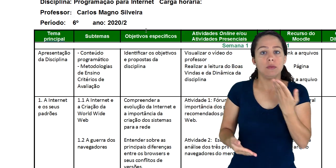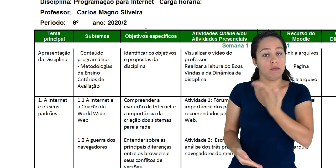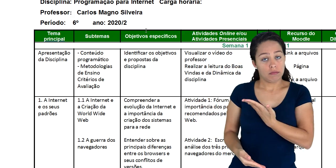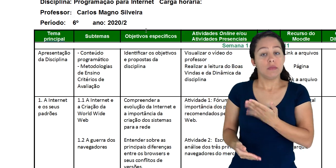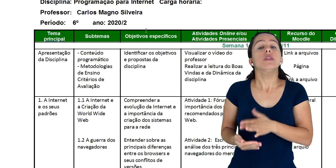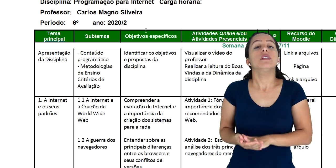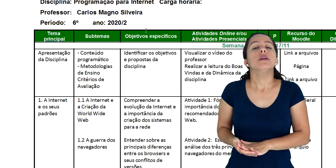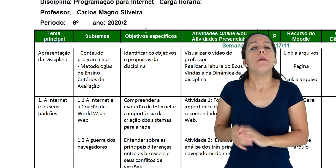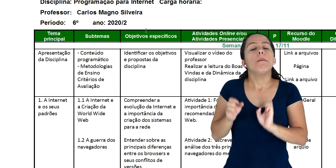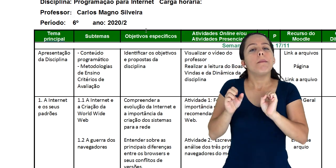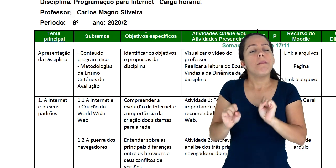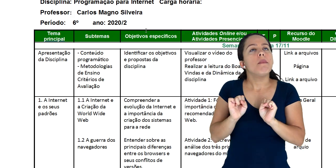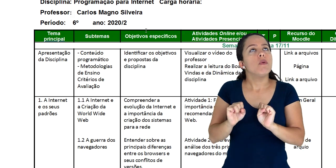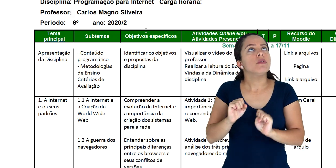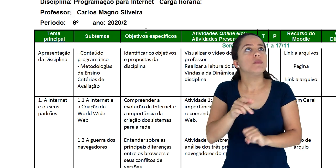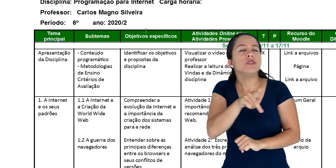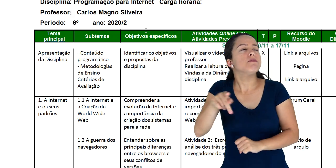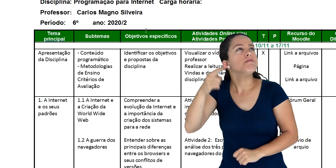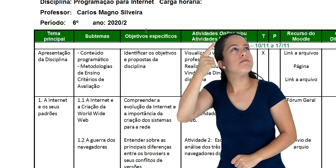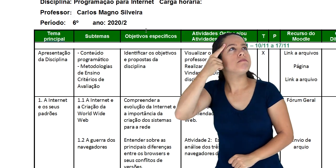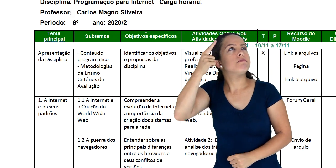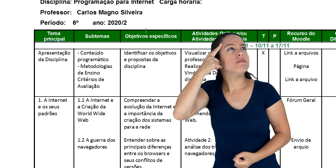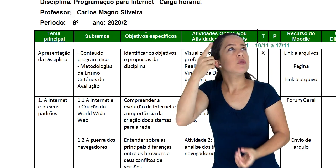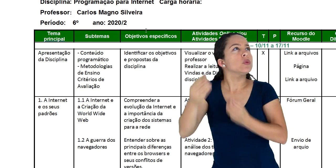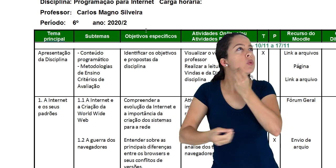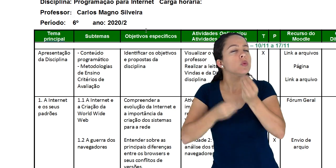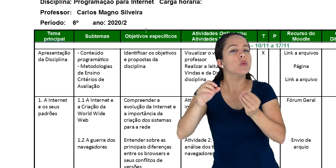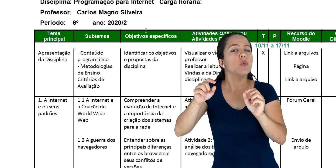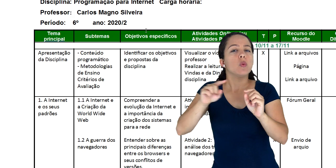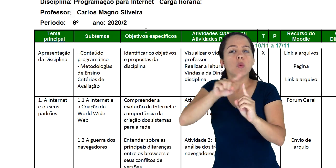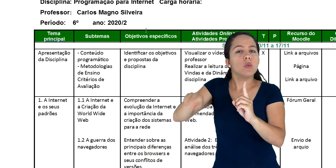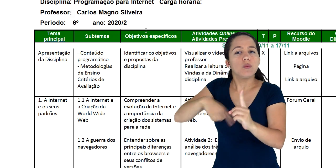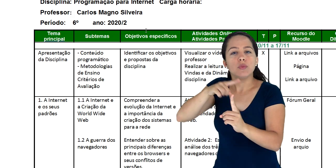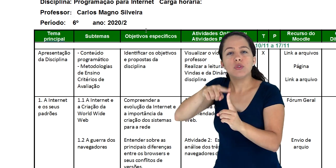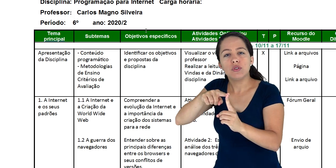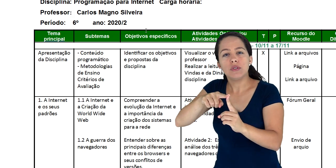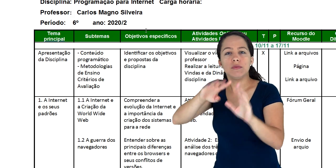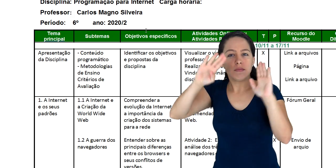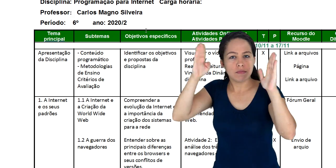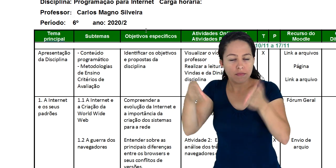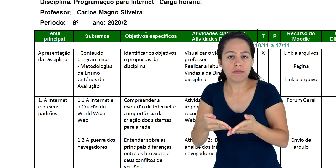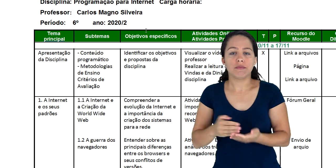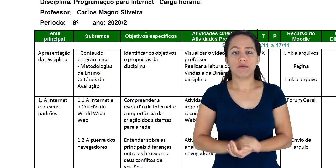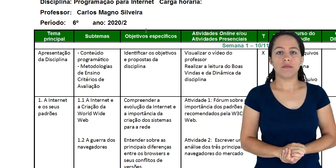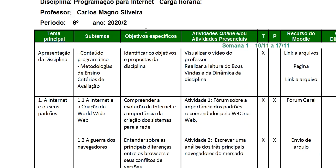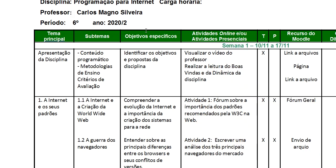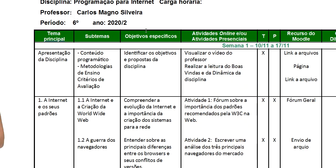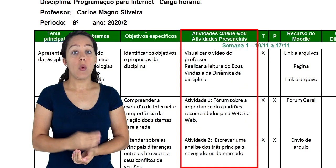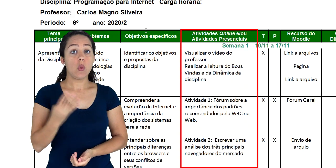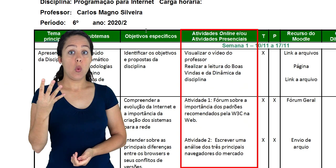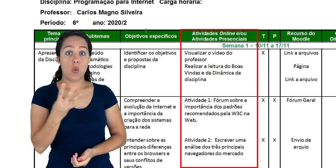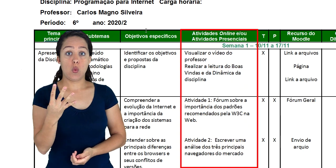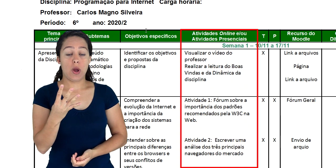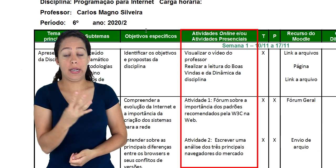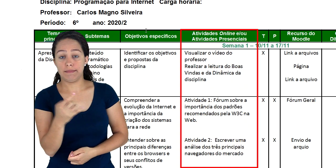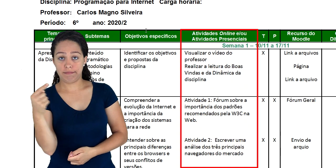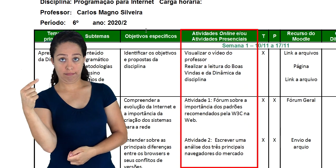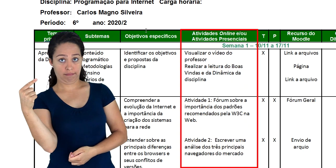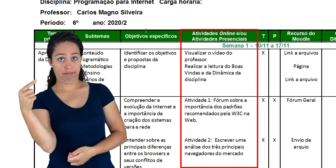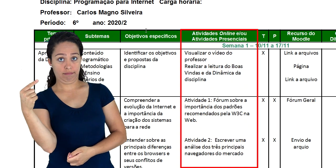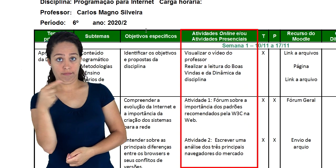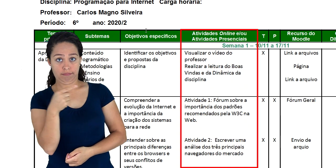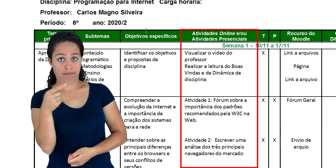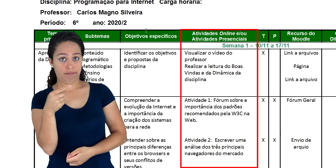vai poder, assim, criar as atividades que atendam a esses objetivos específicos. E a quarta coluna é onde o professor vai